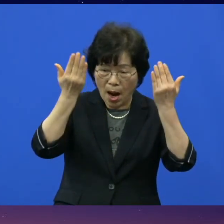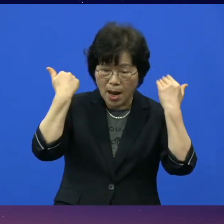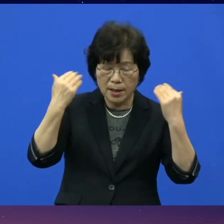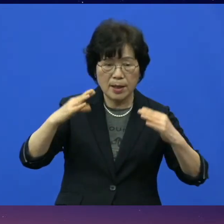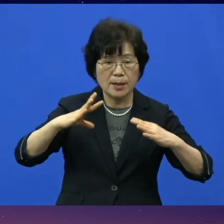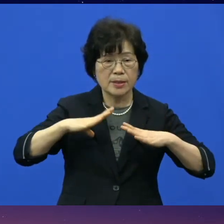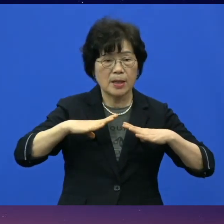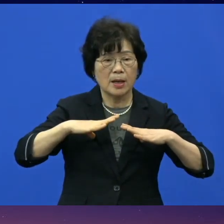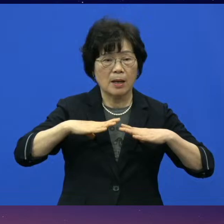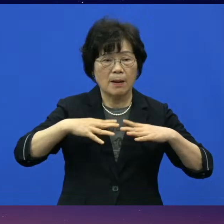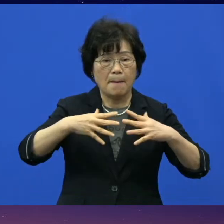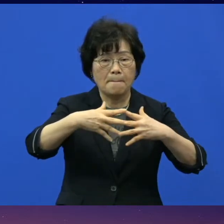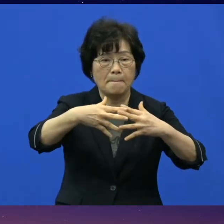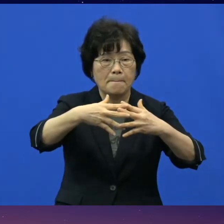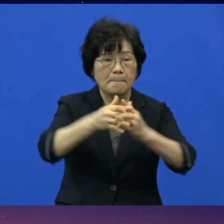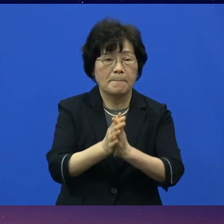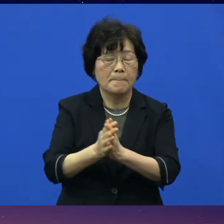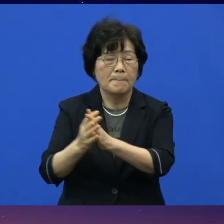버리잖아요.